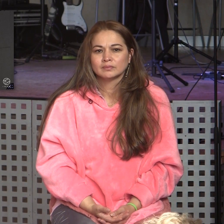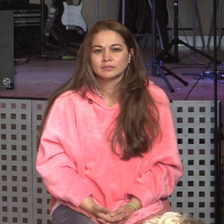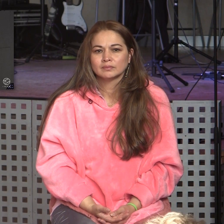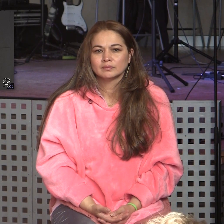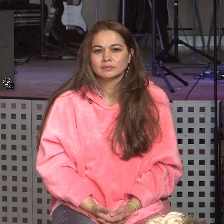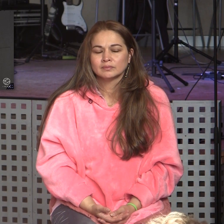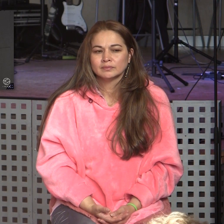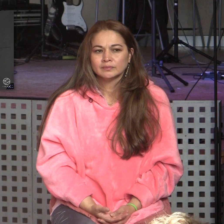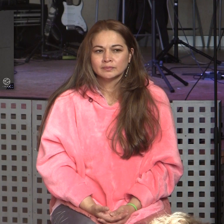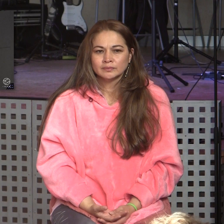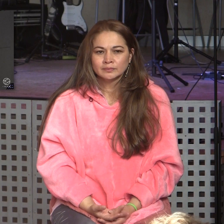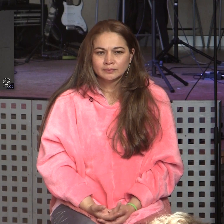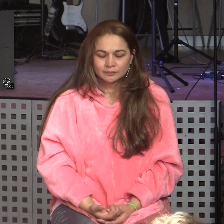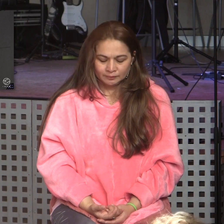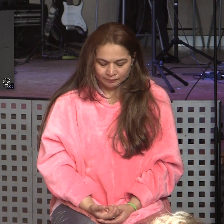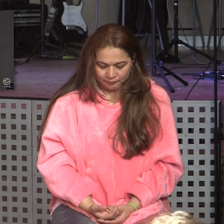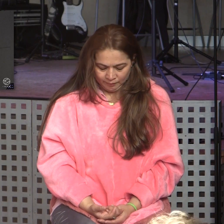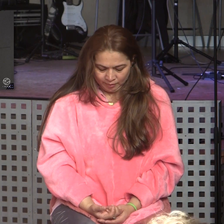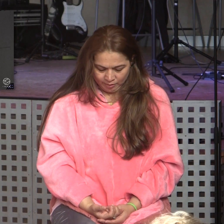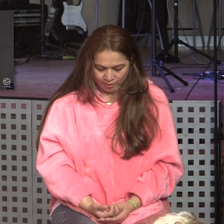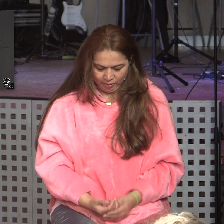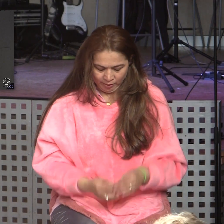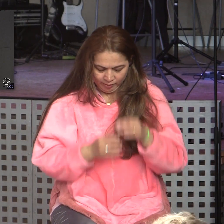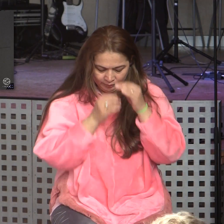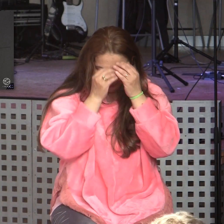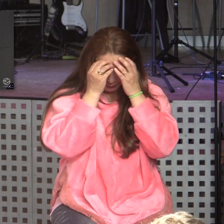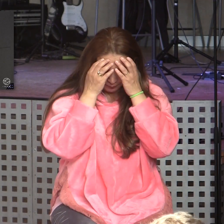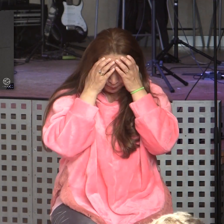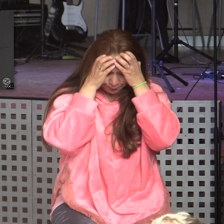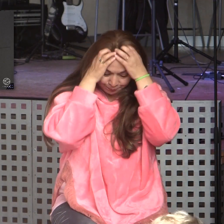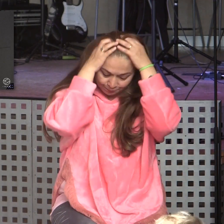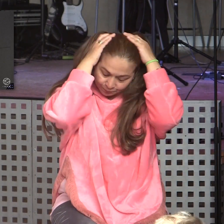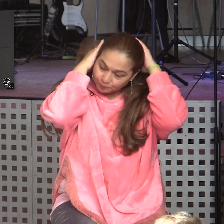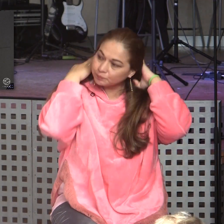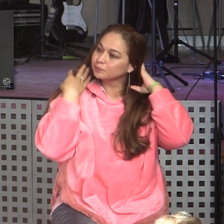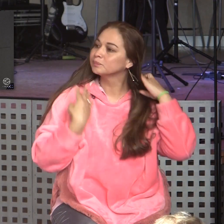de la marinera. Bueno, tranquilos que ahora lo aterrizo.